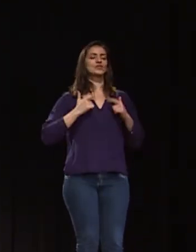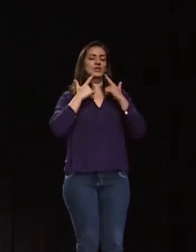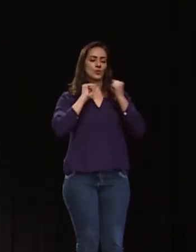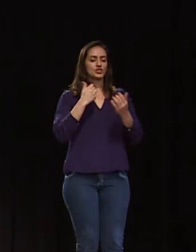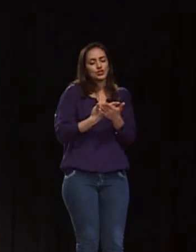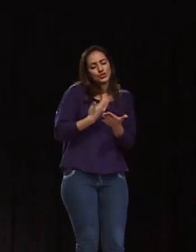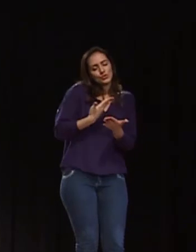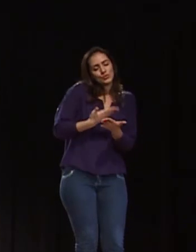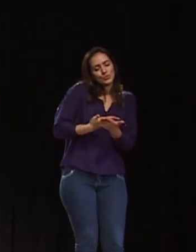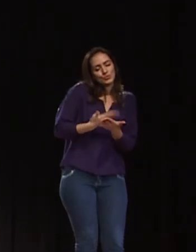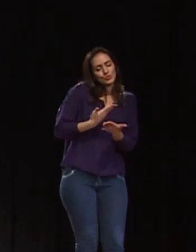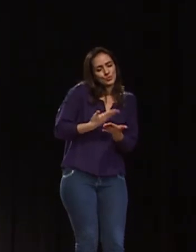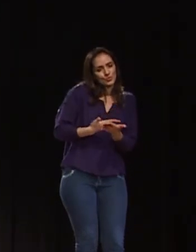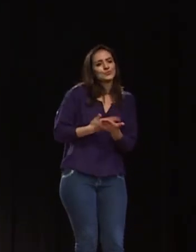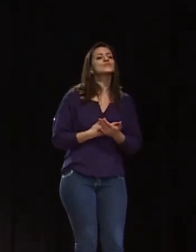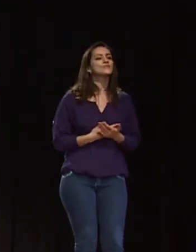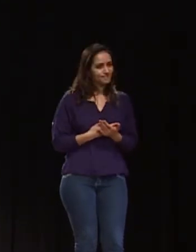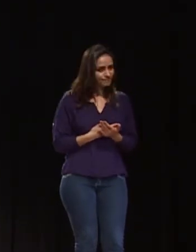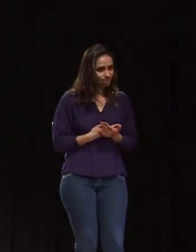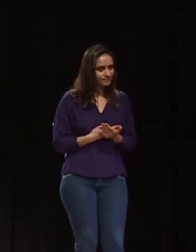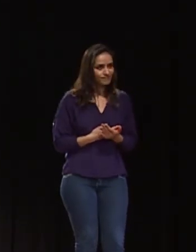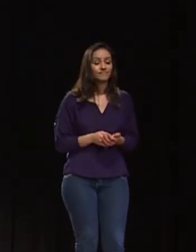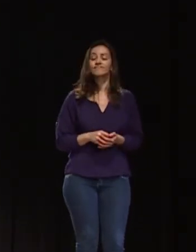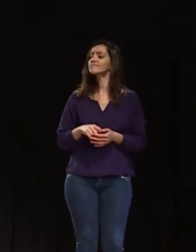75% na nossa vida é o conforto linguístico dentro da escola.